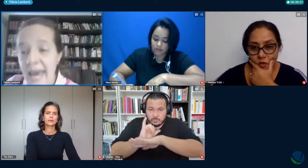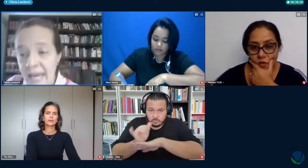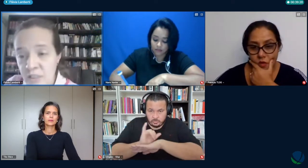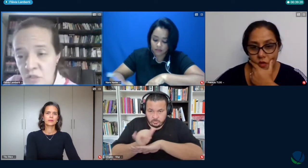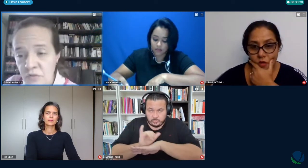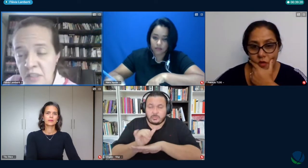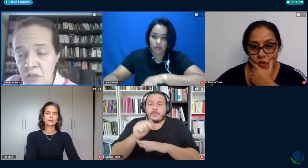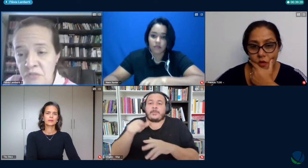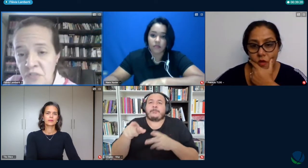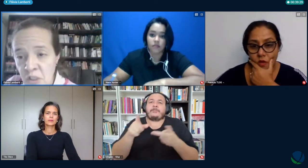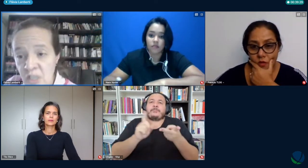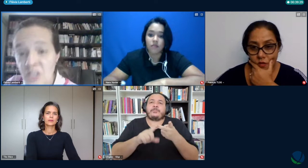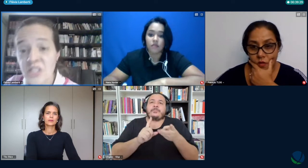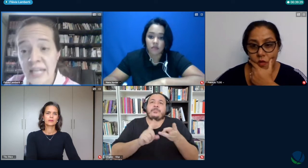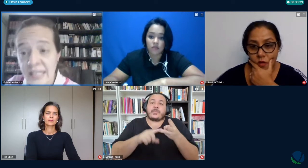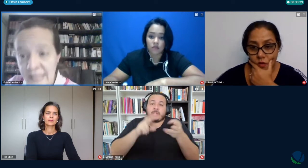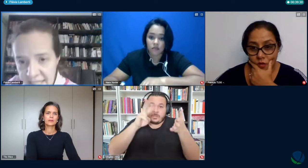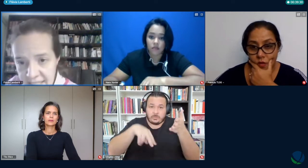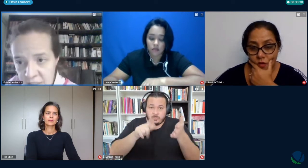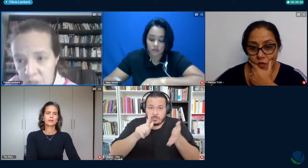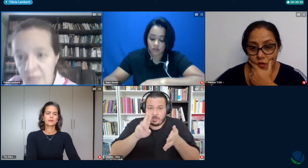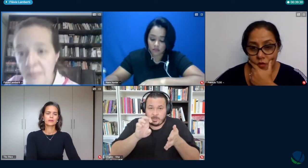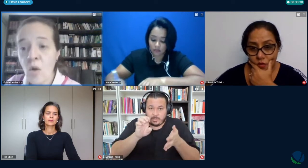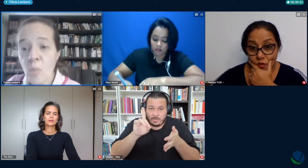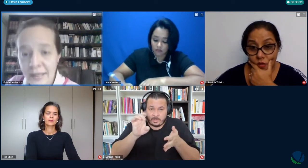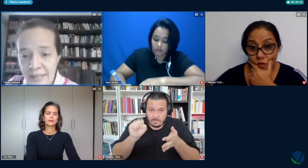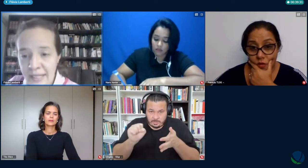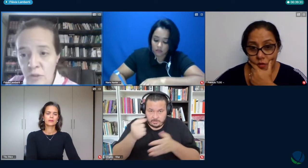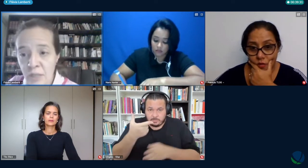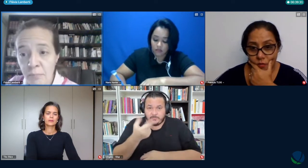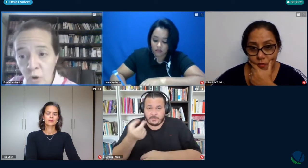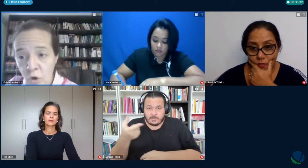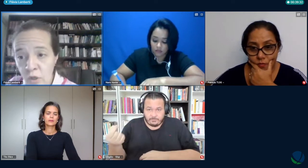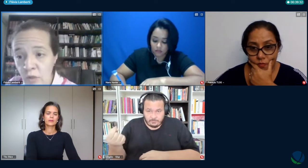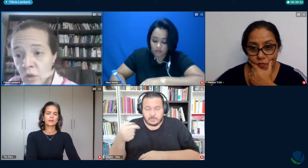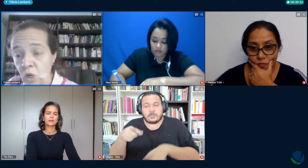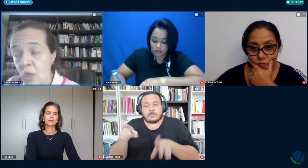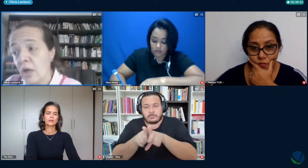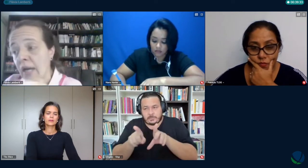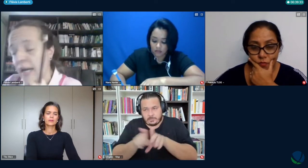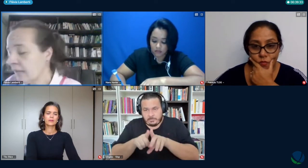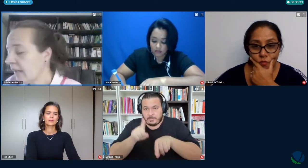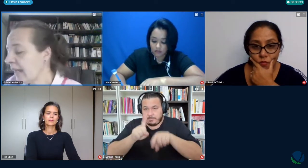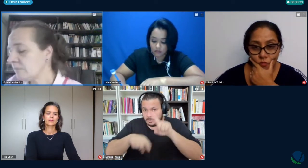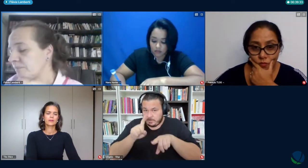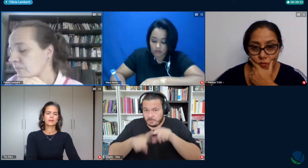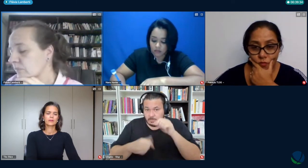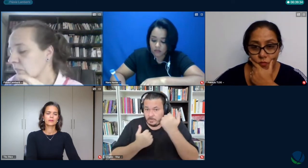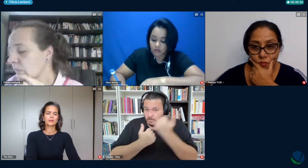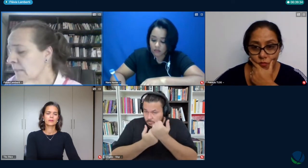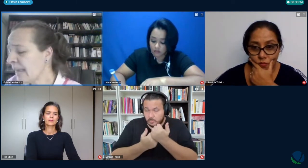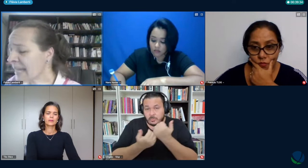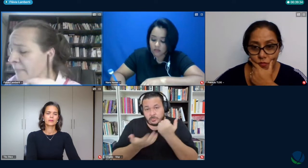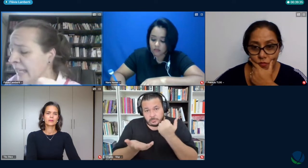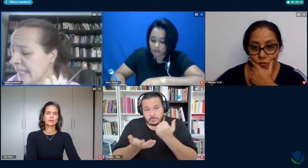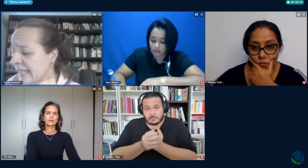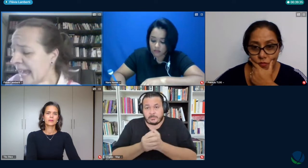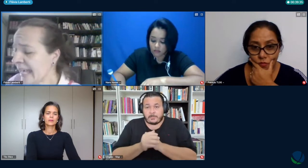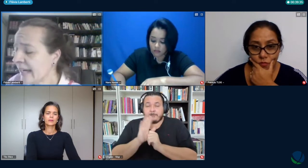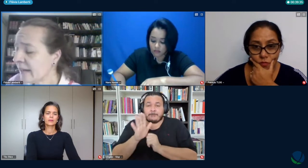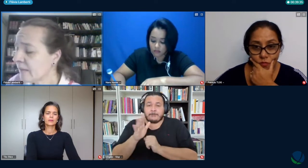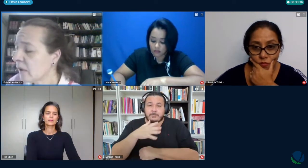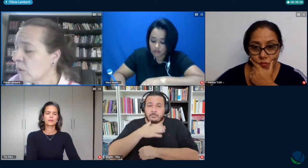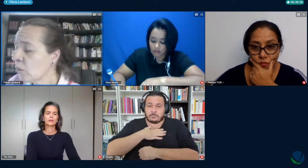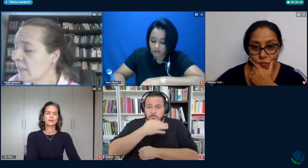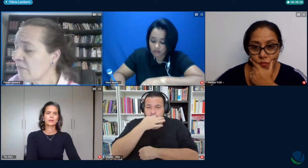do Guedes 2020, acho que seria interessante também como material de apoio, né? Mas, na minha